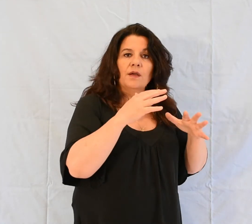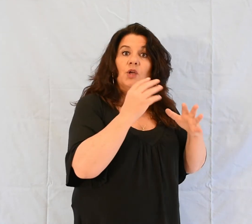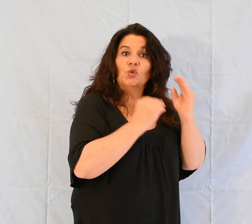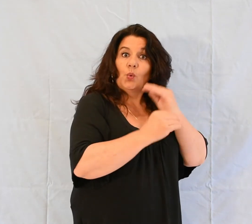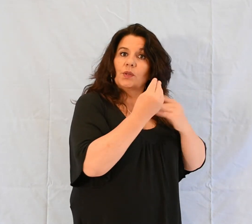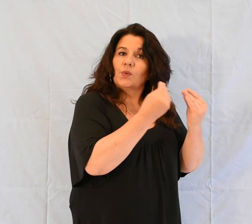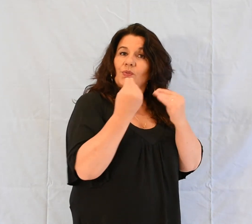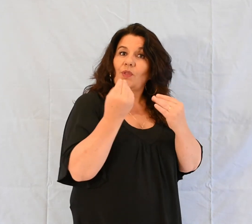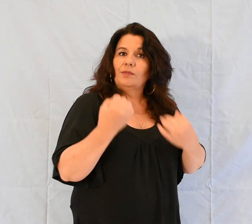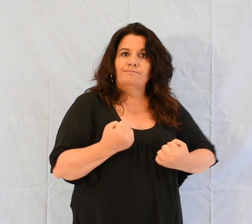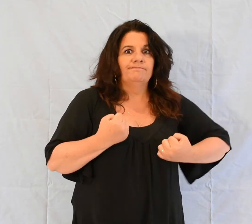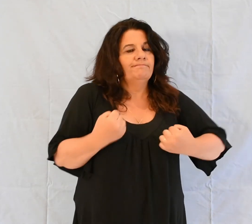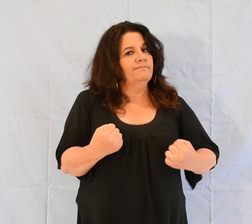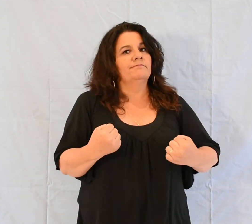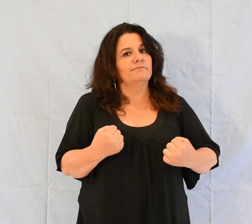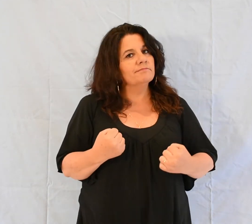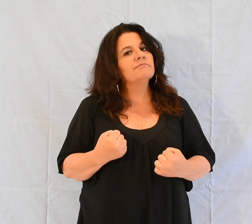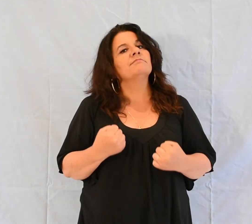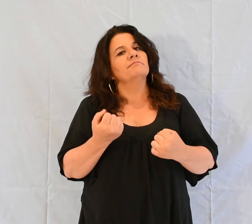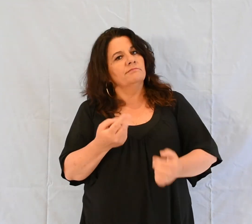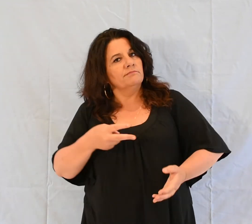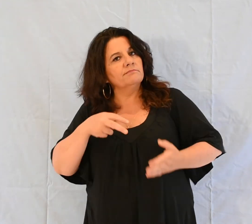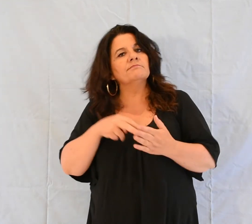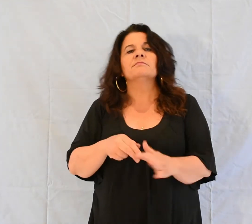nourriture, il marcha 40 jours